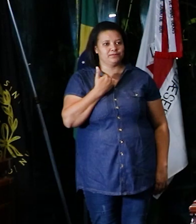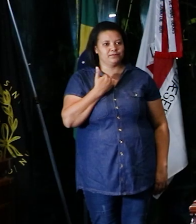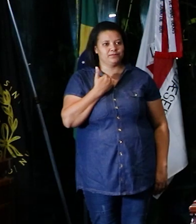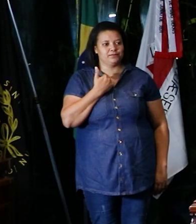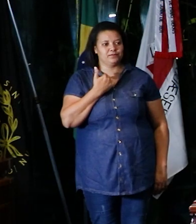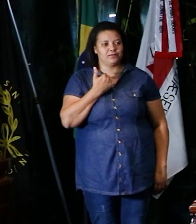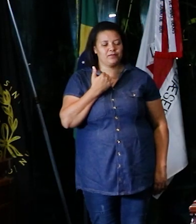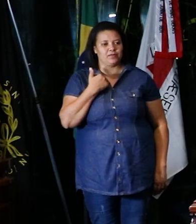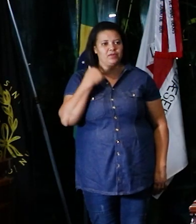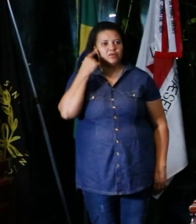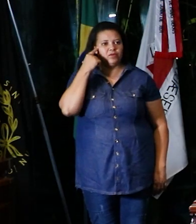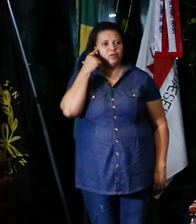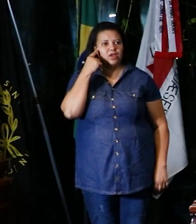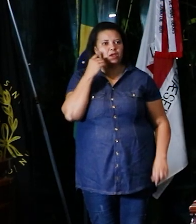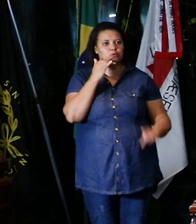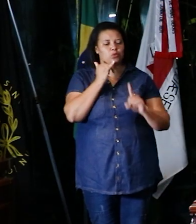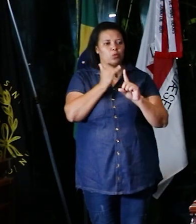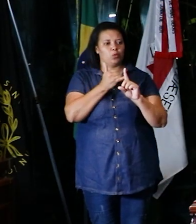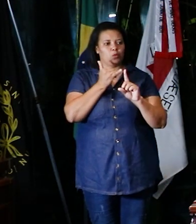um conto.